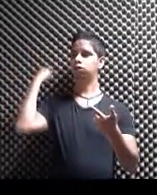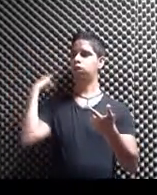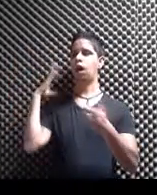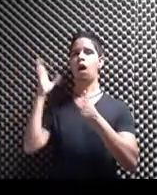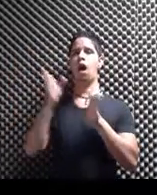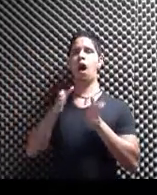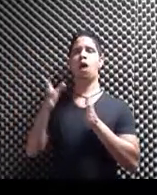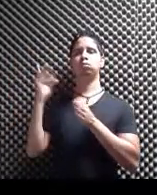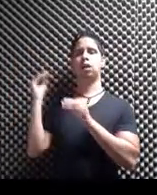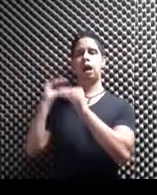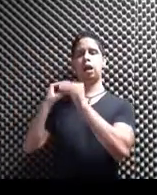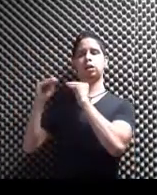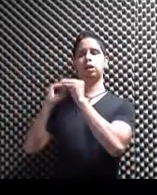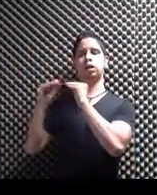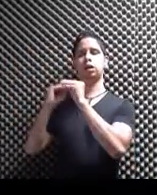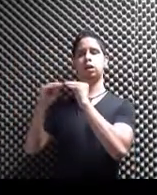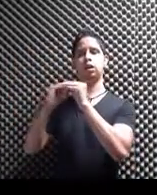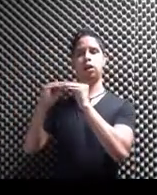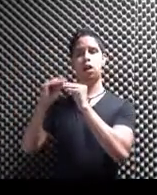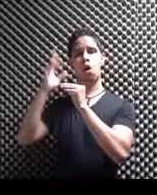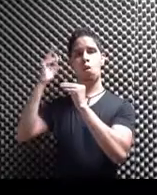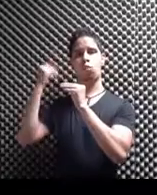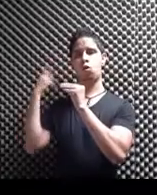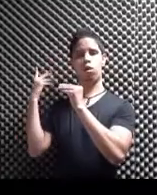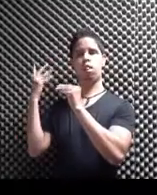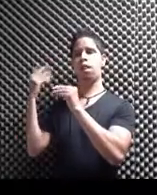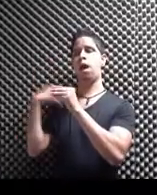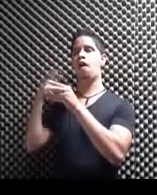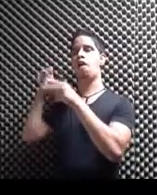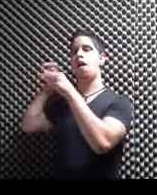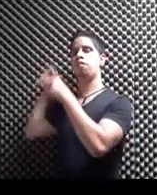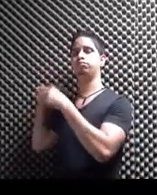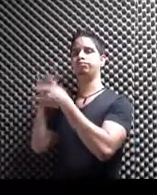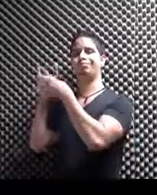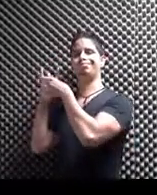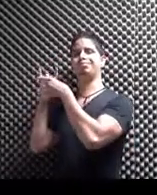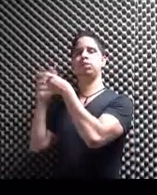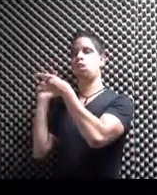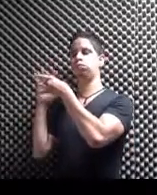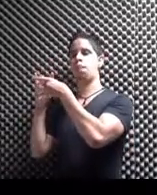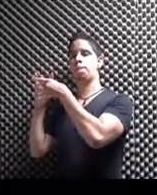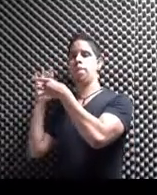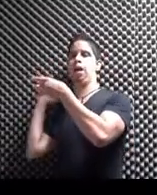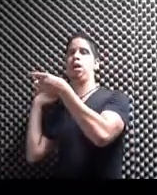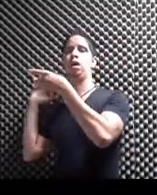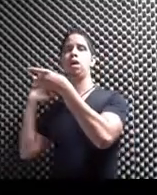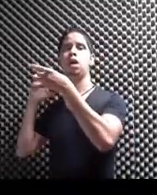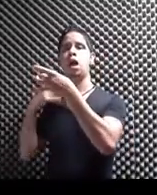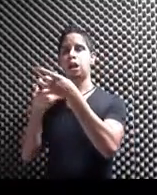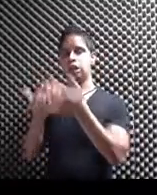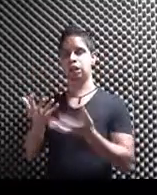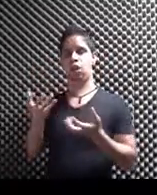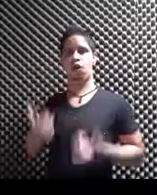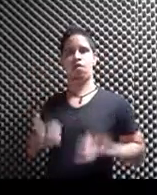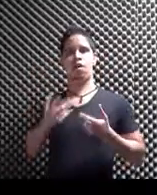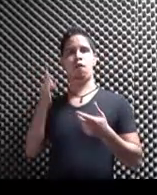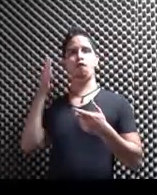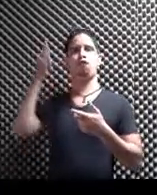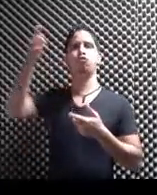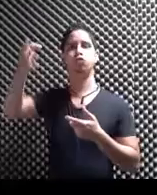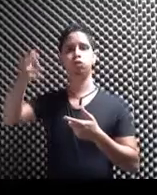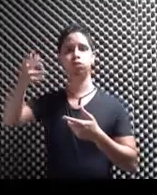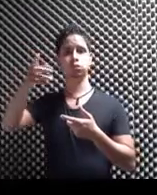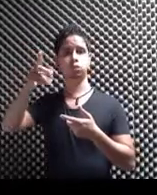porque gano más moviéndome hacia un futuro yo sé que a persona no le iba a interesar que yo le diga ah porque te pasó tal